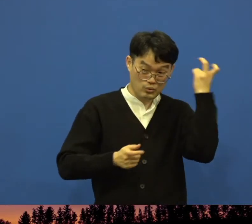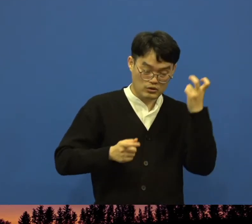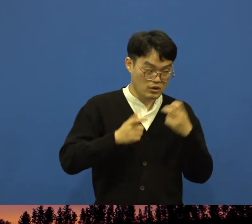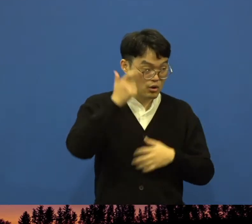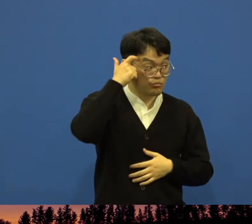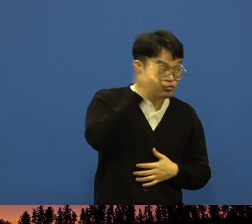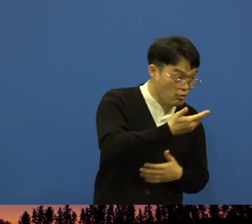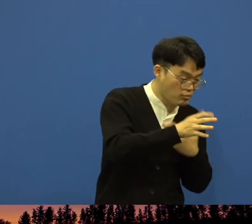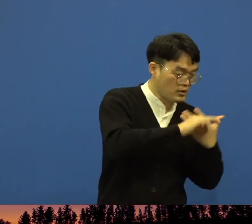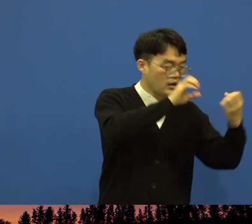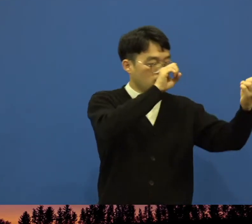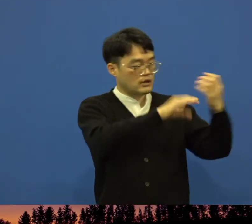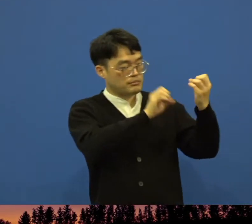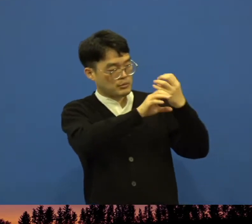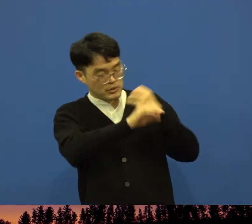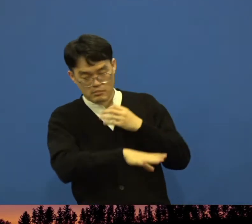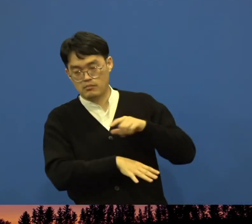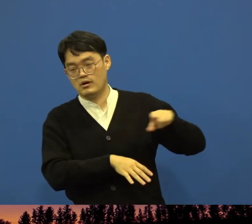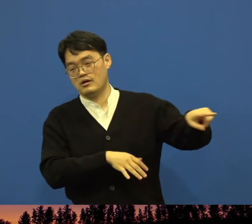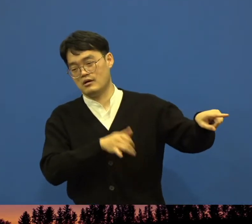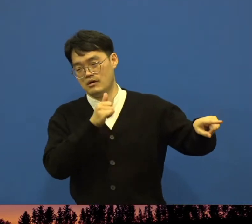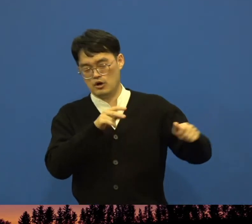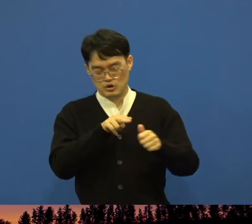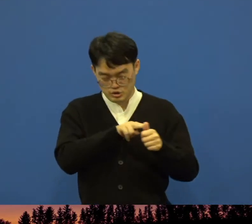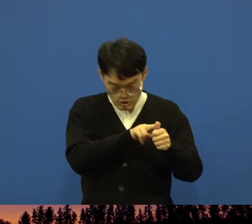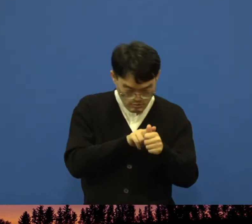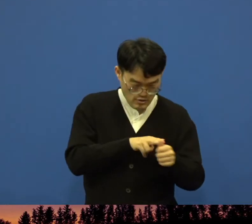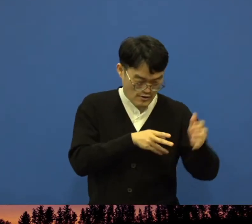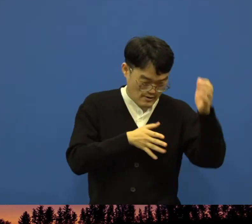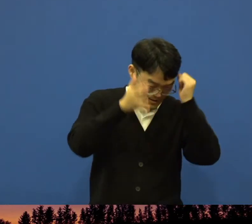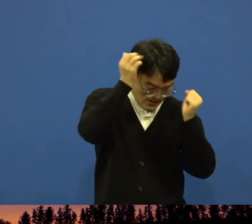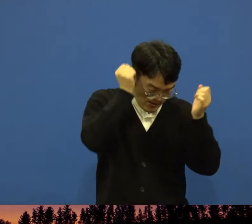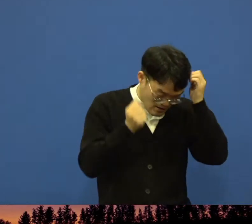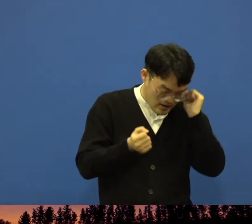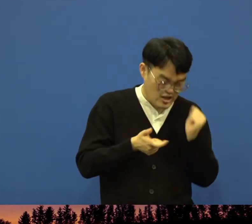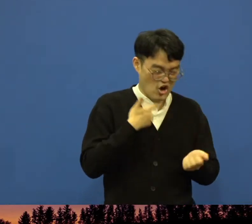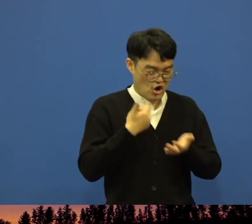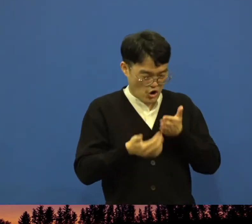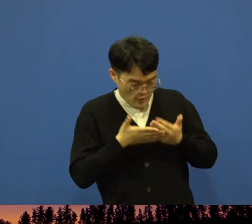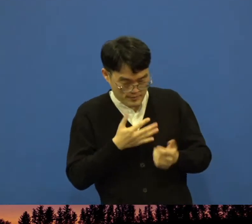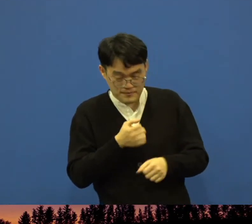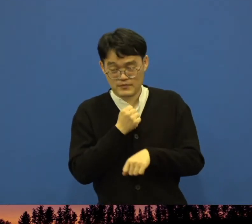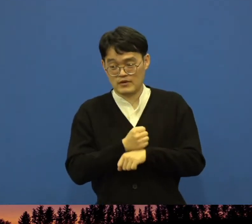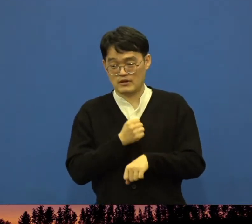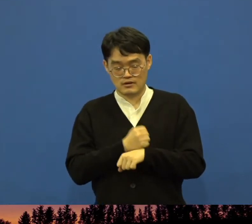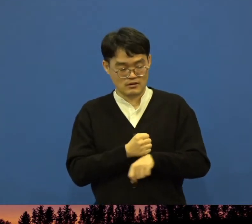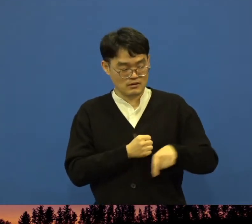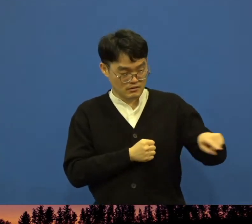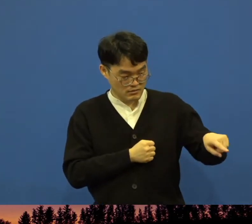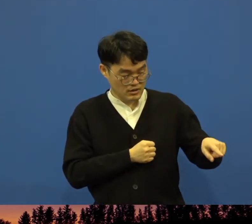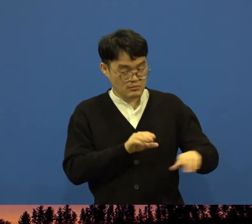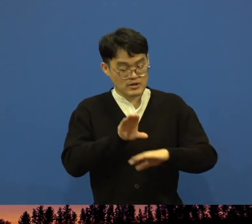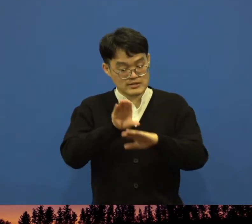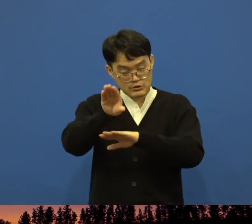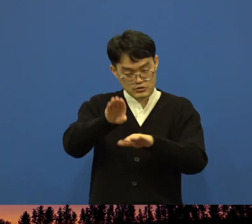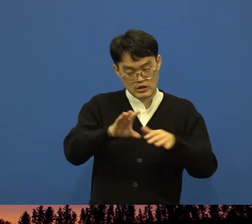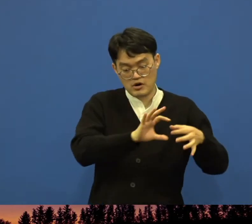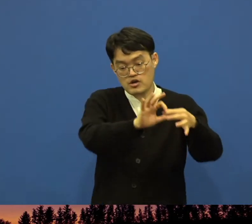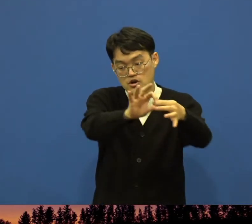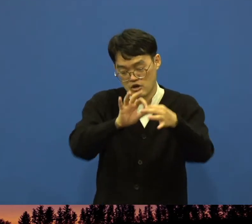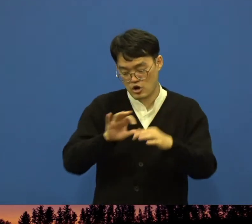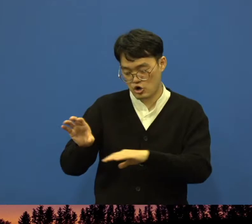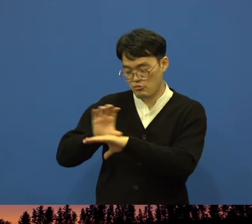그리고 훨씬 더 많은 정보를 축적하고 경험을 축적하고 이제 뭐 이런 일들이 자동차에도 연결되고